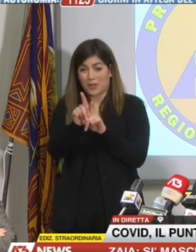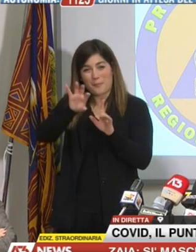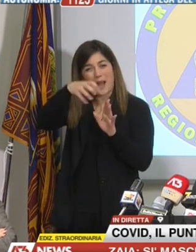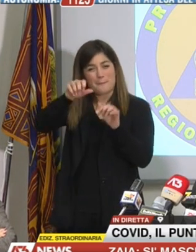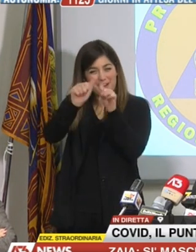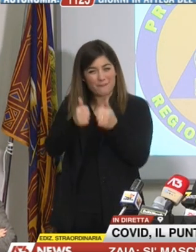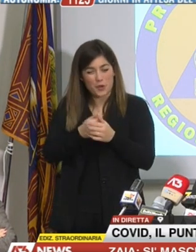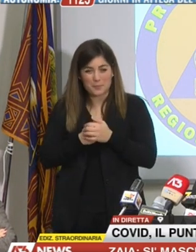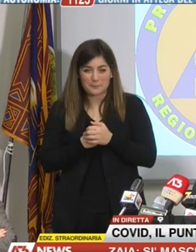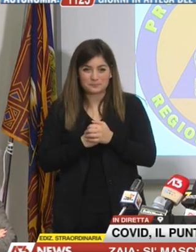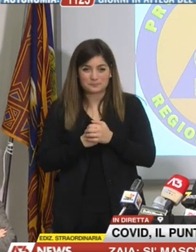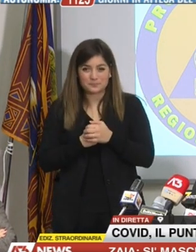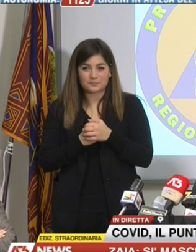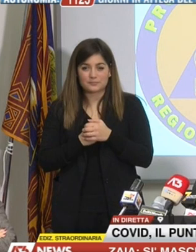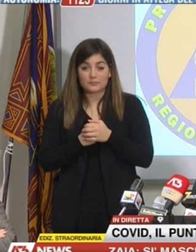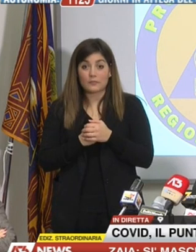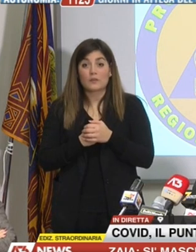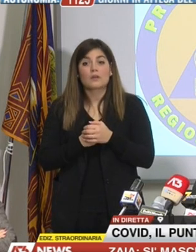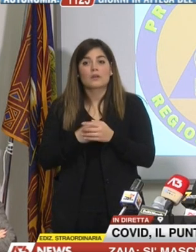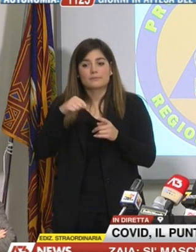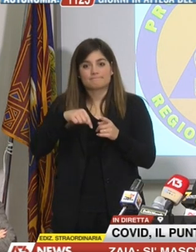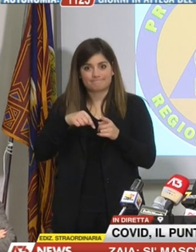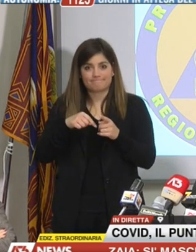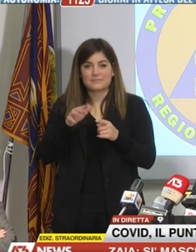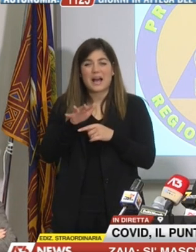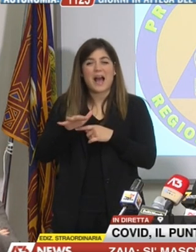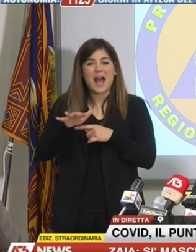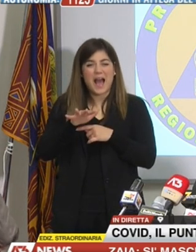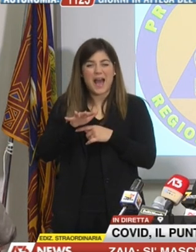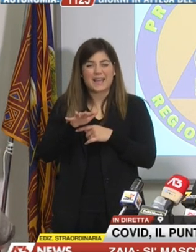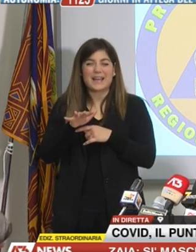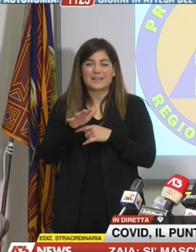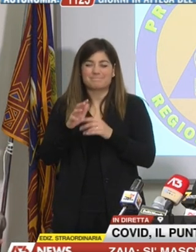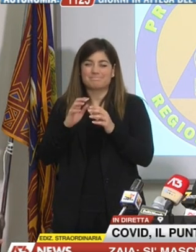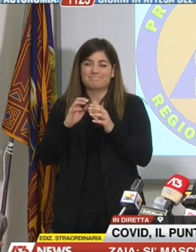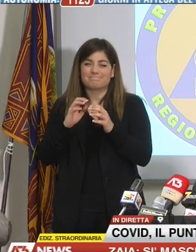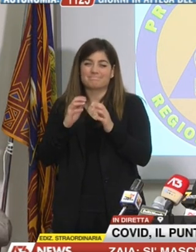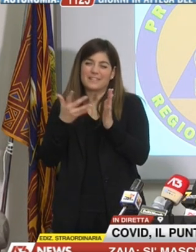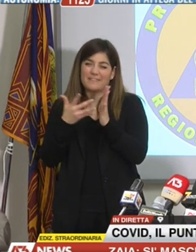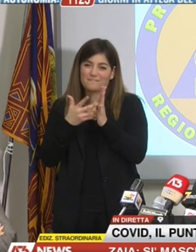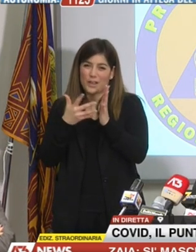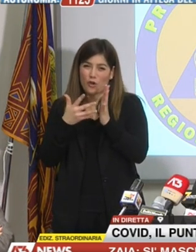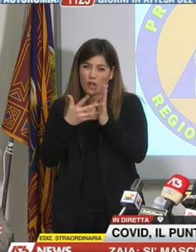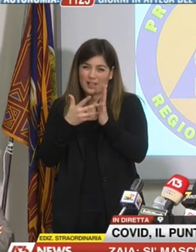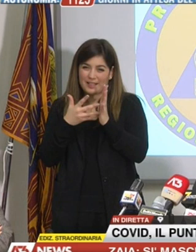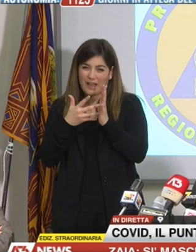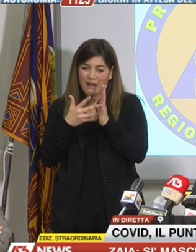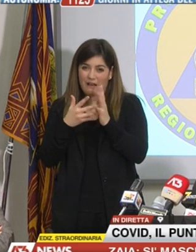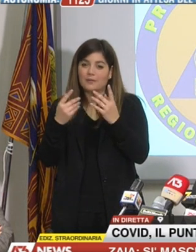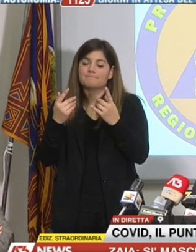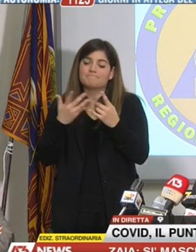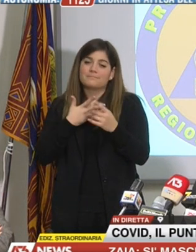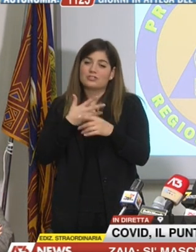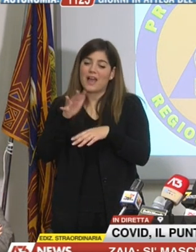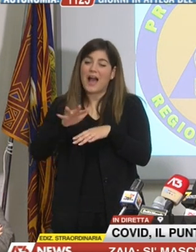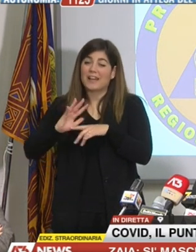abbiamo in area critica, in area 5 abbiamo delle realtà che ci sono entrate, tipo ad esempio una è Treviso,